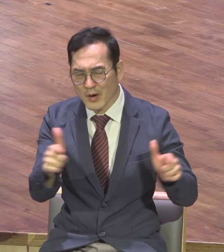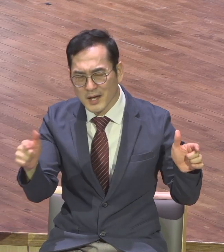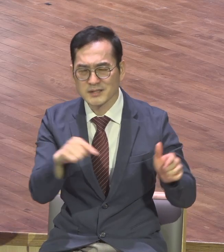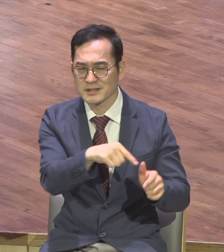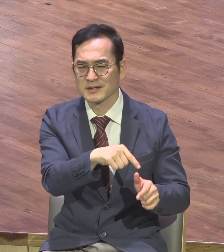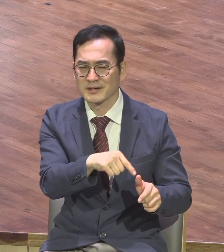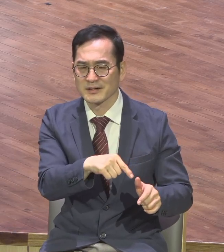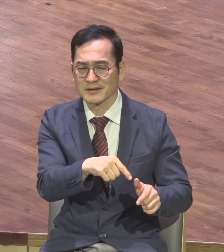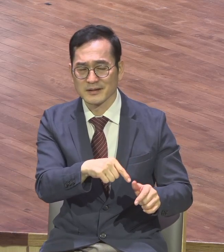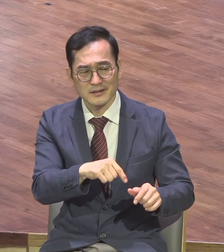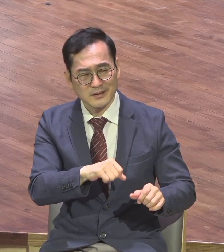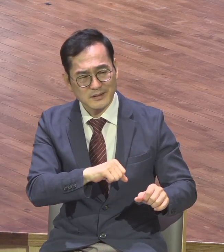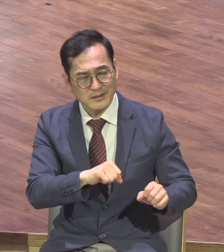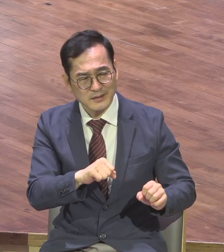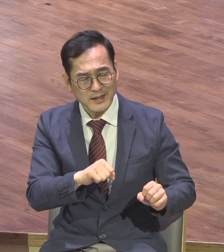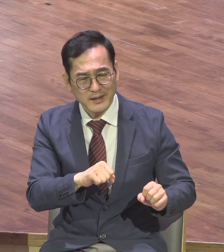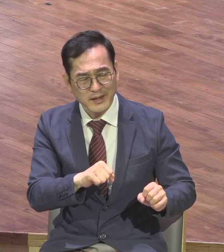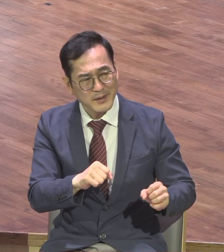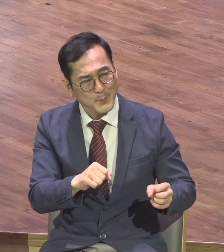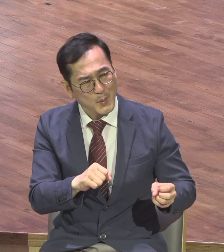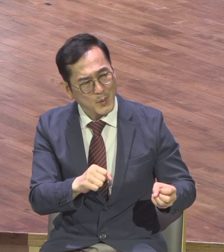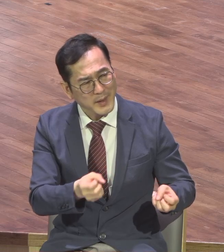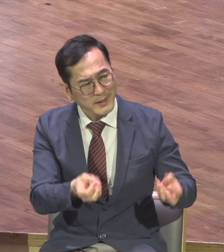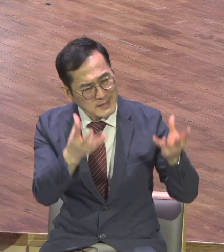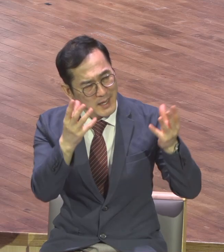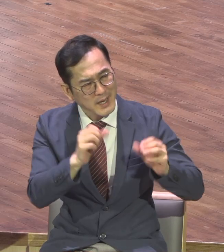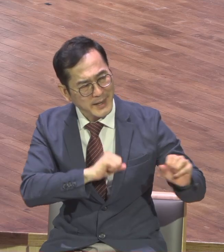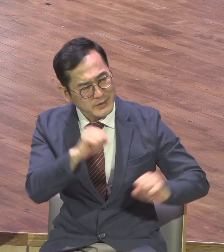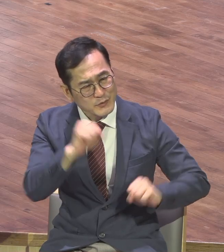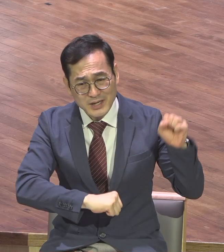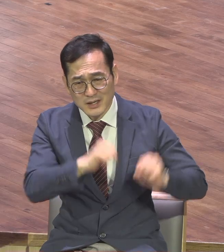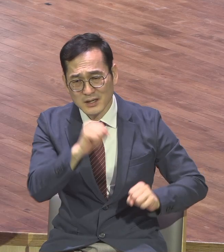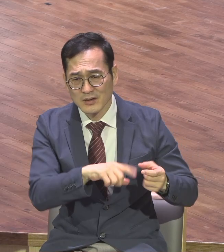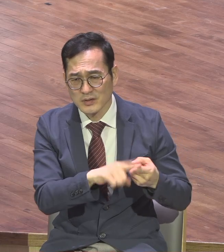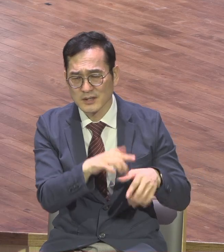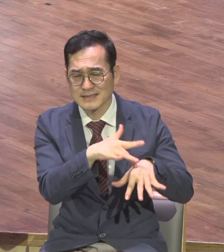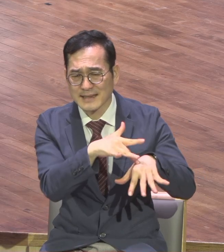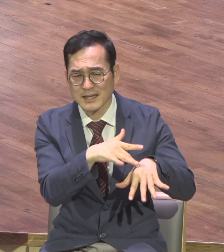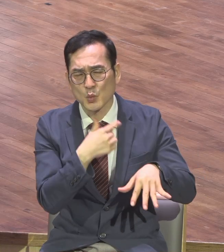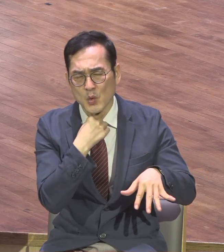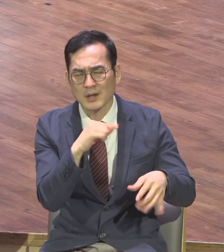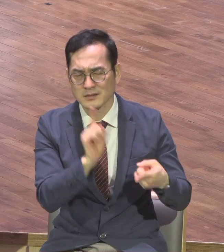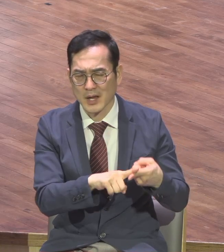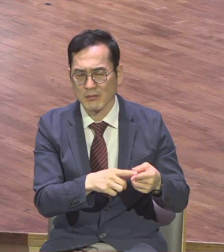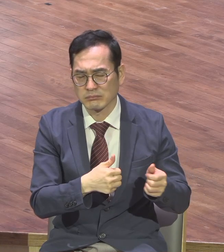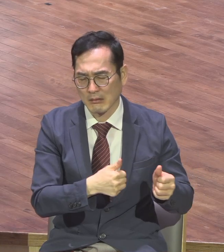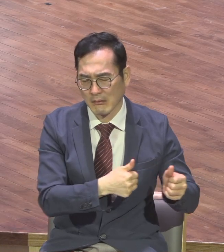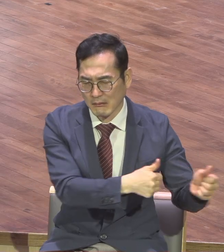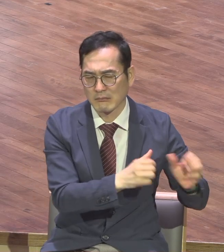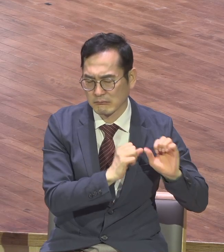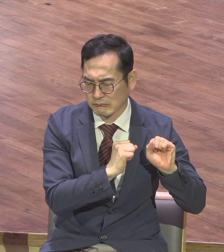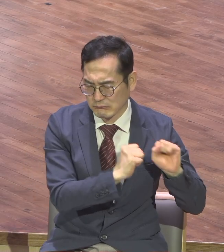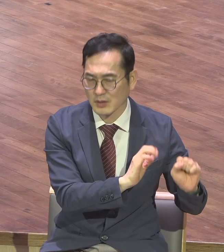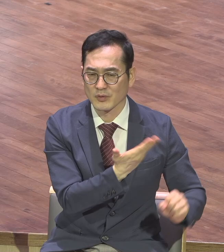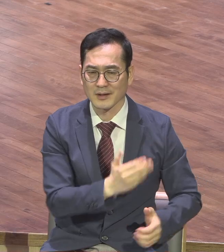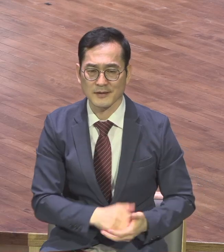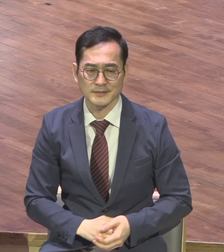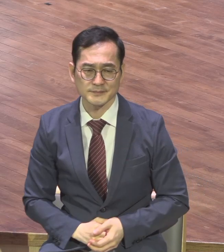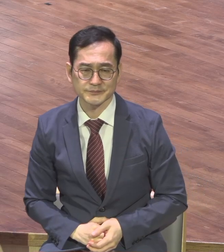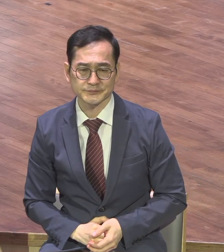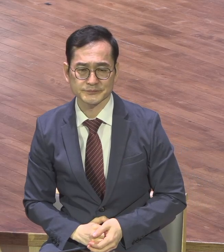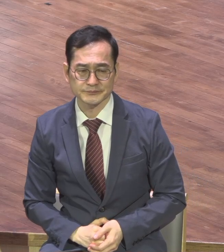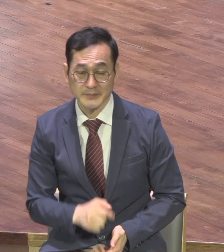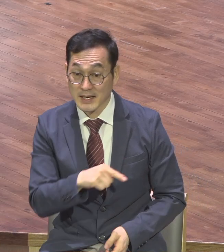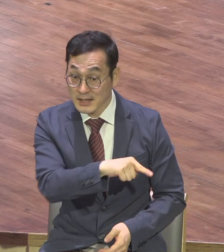12가지 이 흐름을 세 분류로 나누고 있습니다. 먼저 사람 중심의 생각입니다.